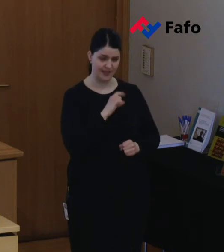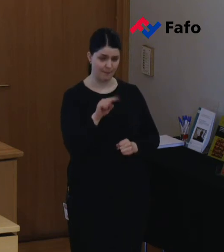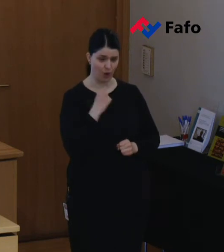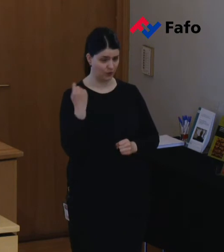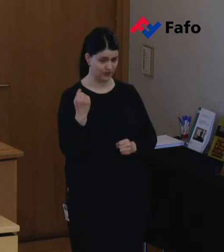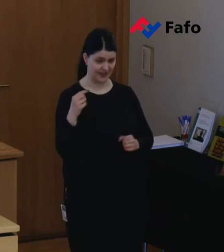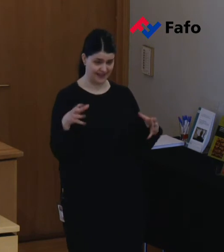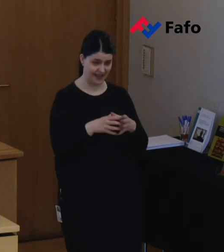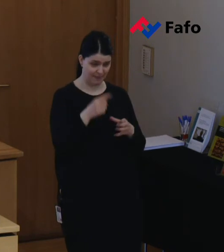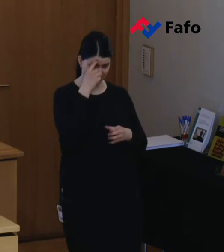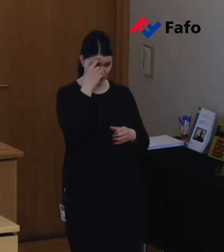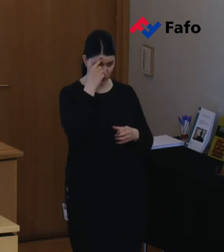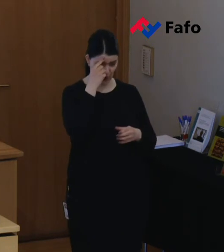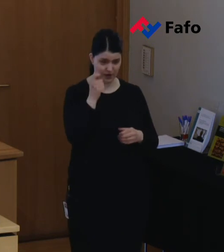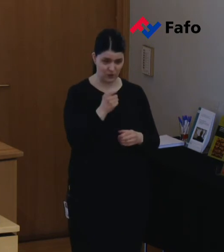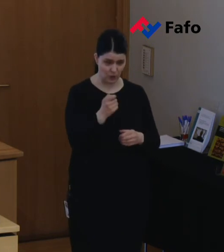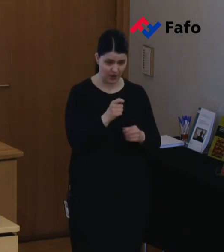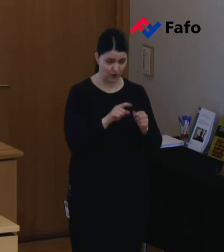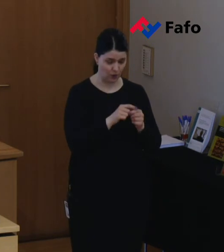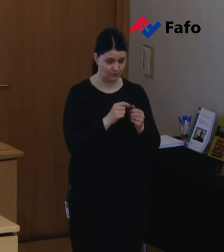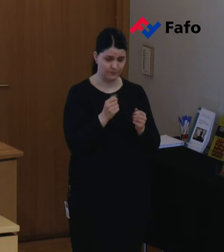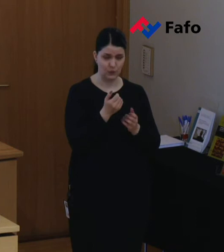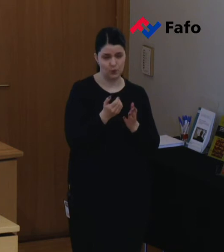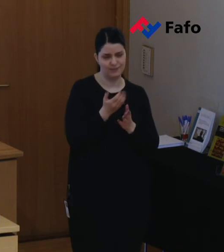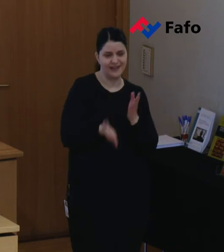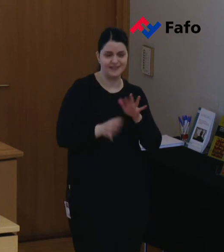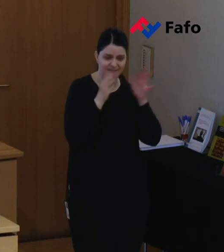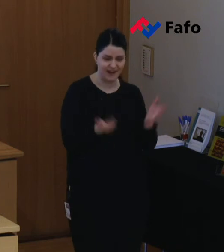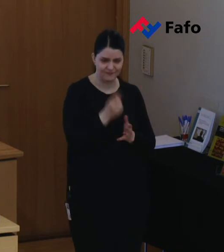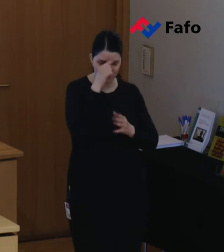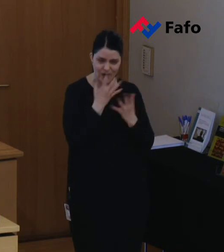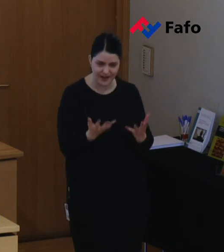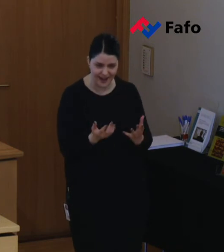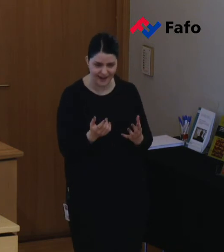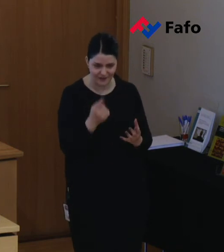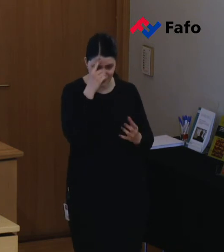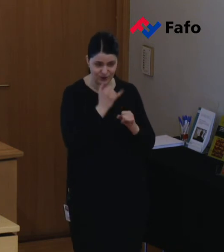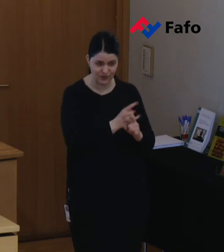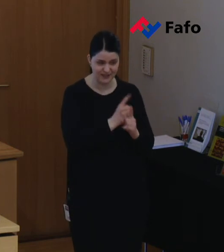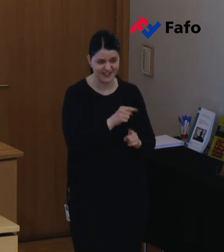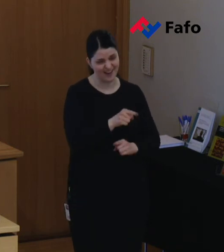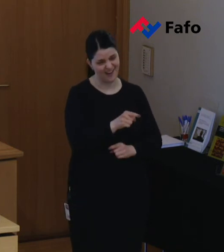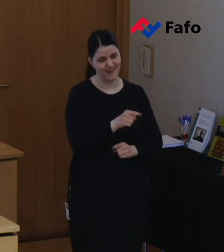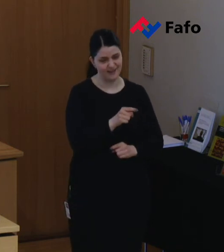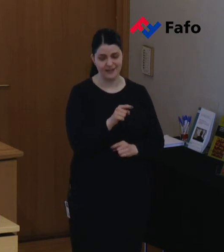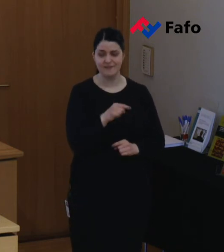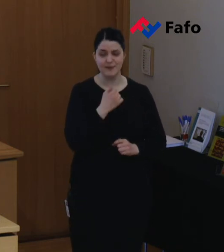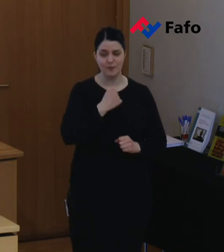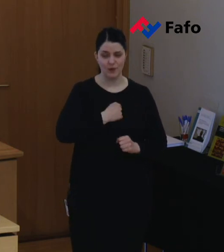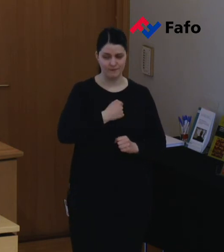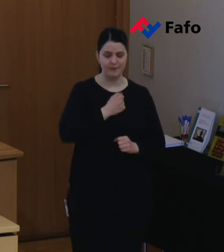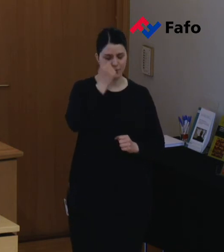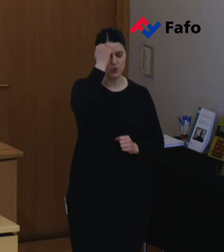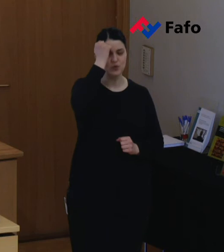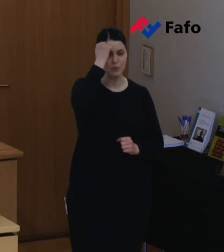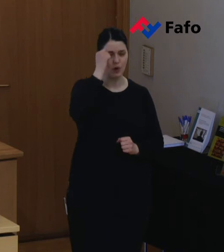har en forståelse for det hvis det ikke omverdenen rundt oss også skjønner konsekvensen av det. Og at det er folk vi jobber med. Det er helt vanlig å